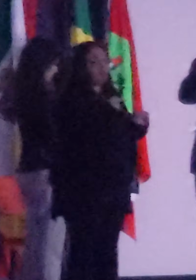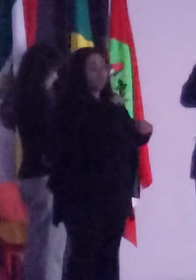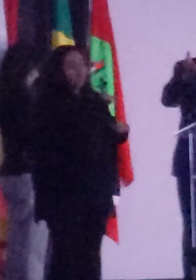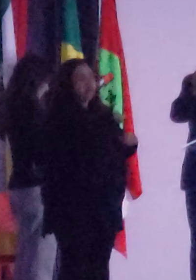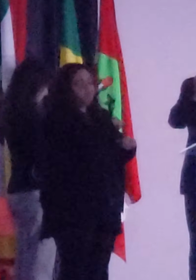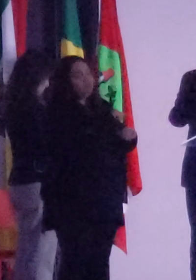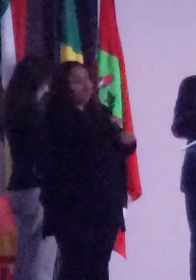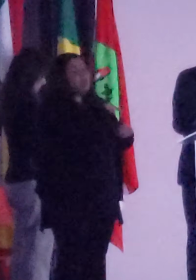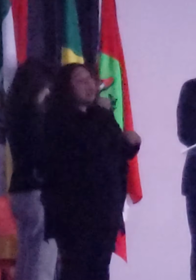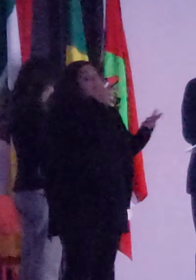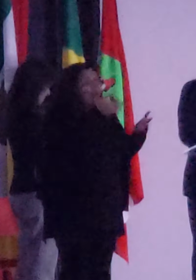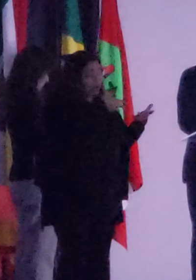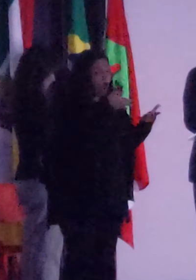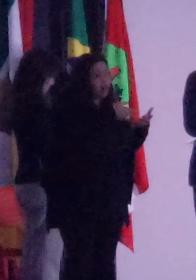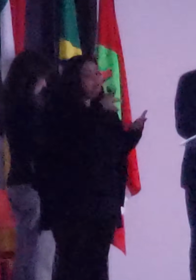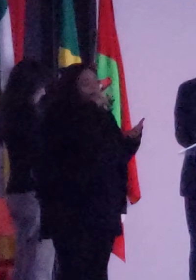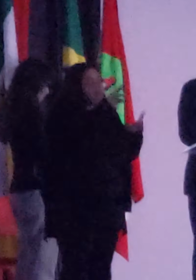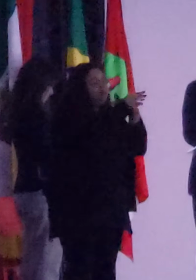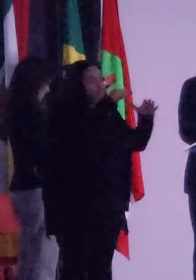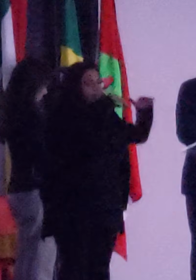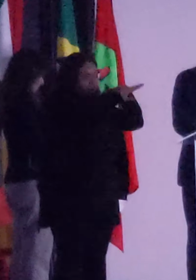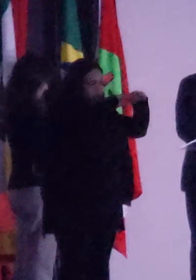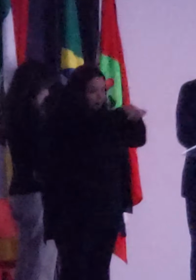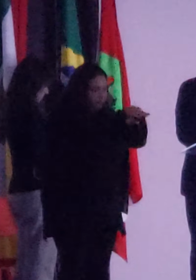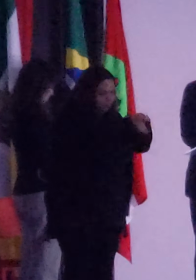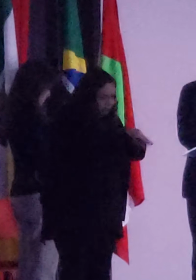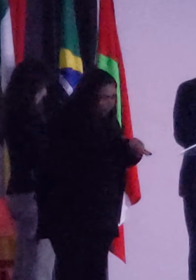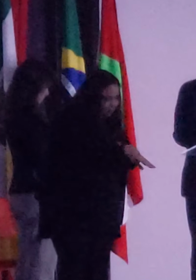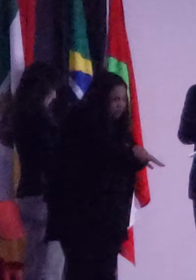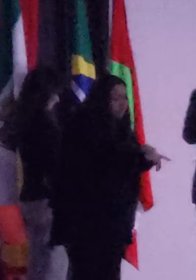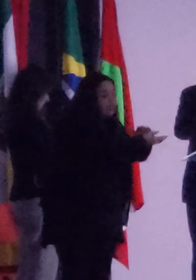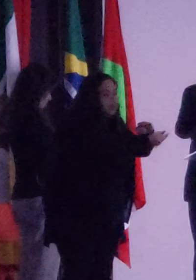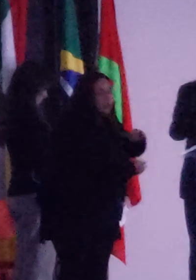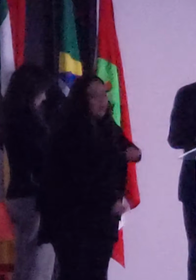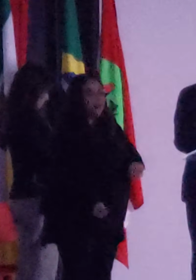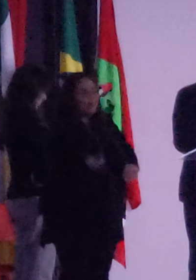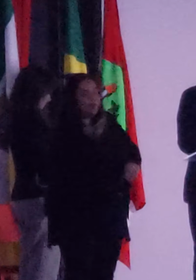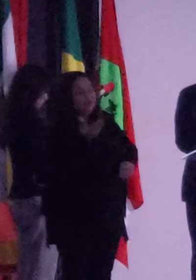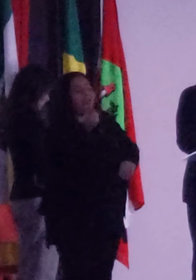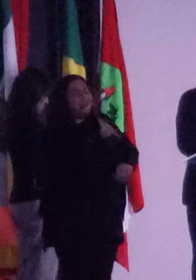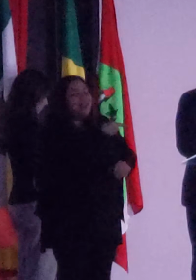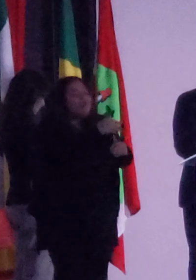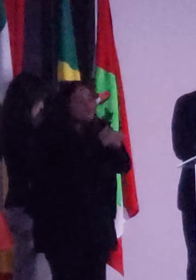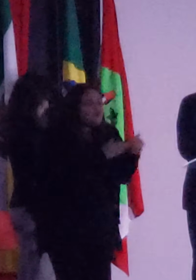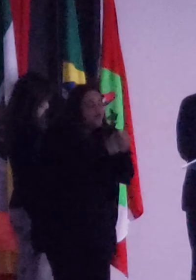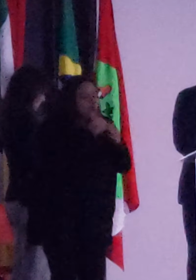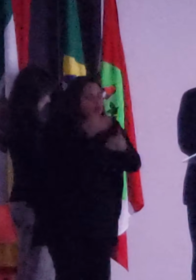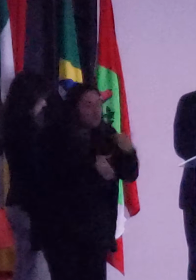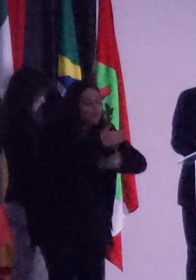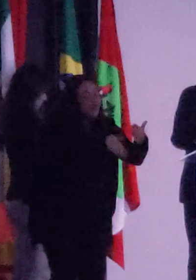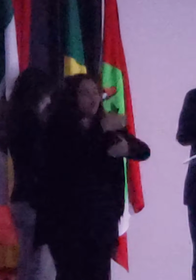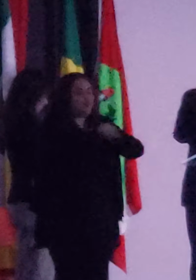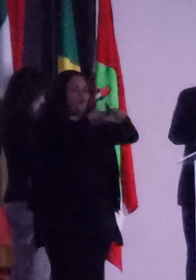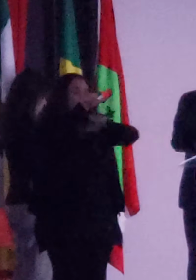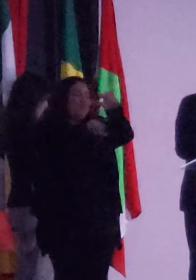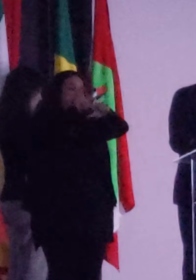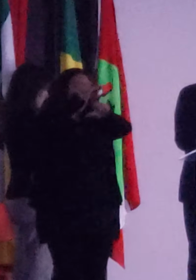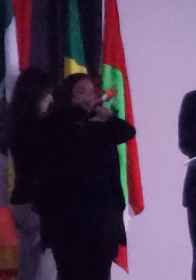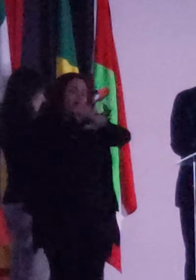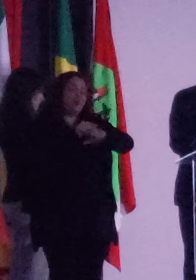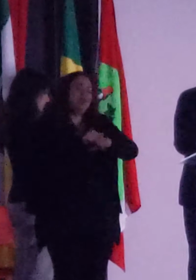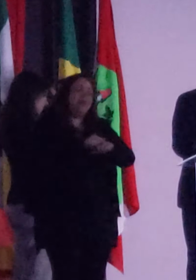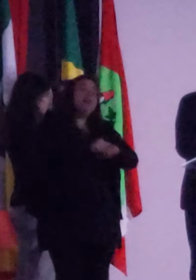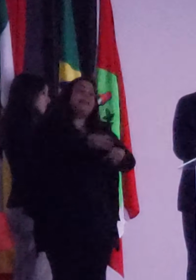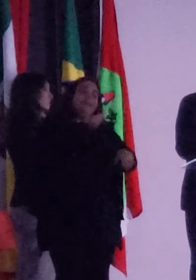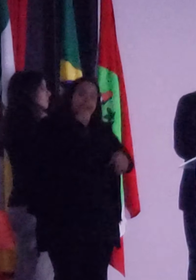e depois retribuídos à sociedade para que ali se produzam ações boas, ao contrário do que